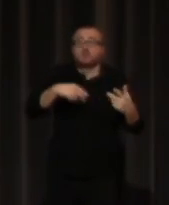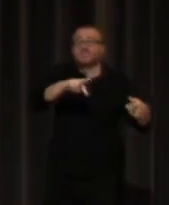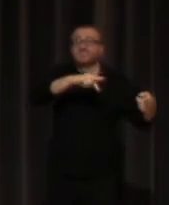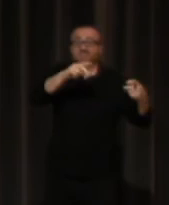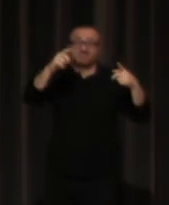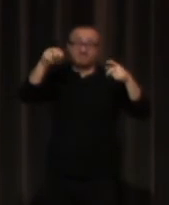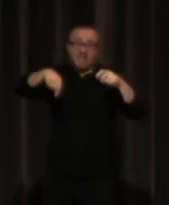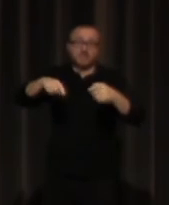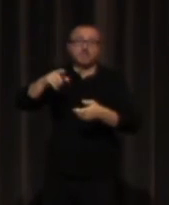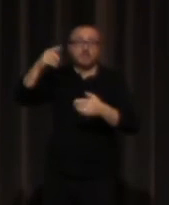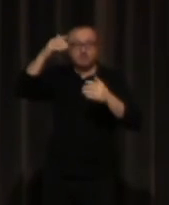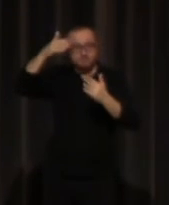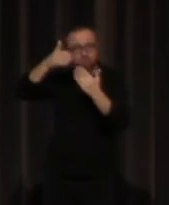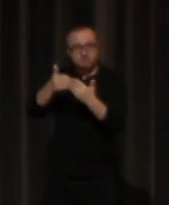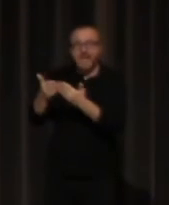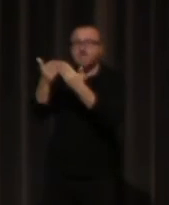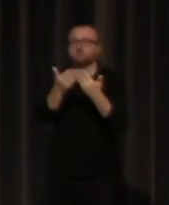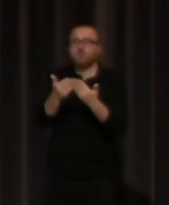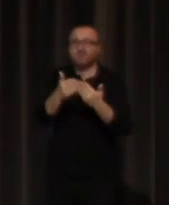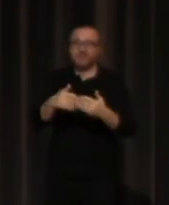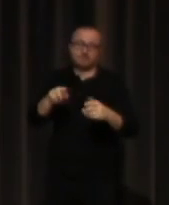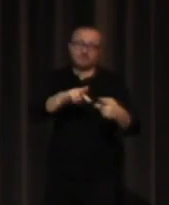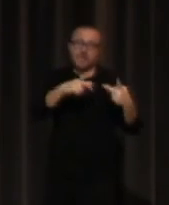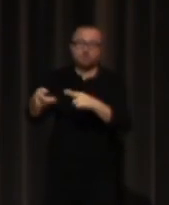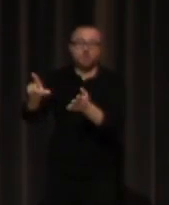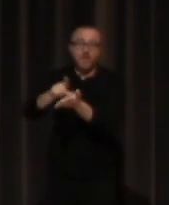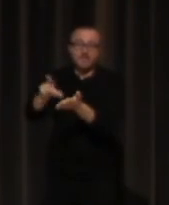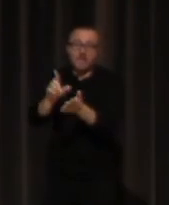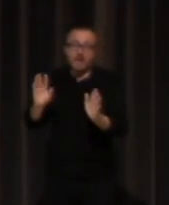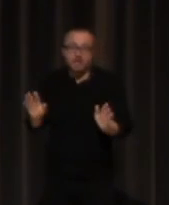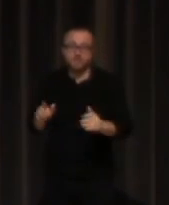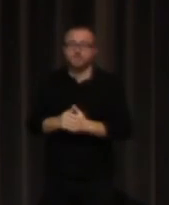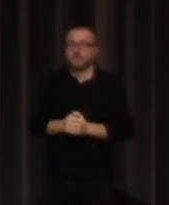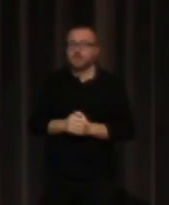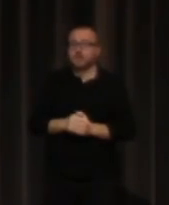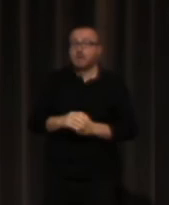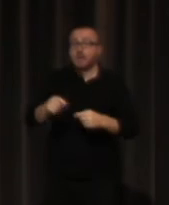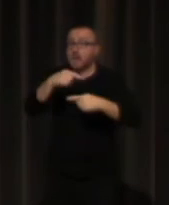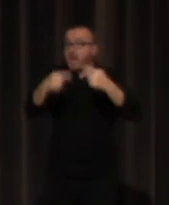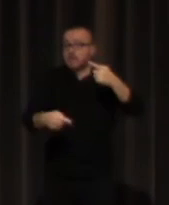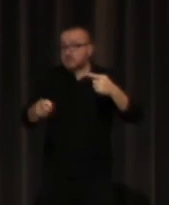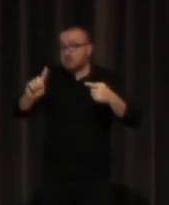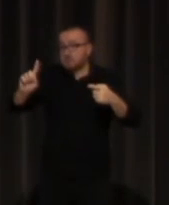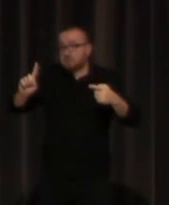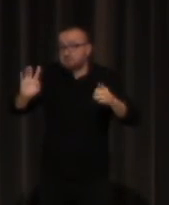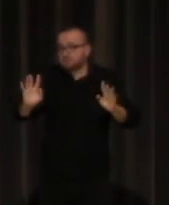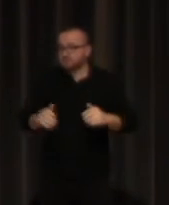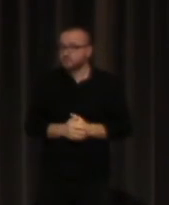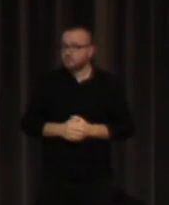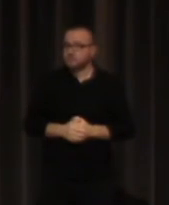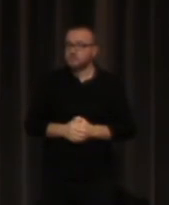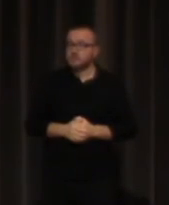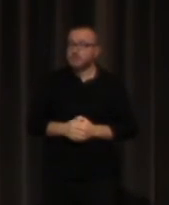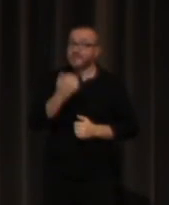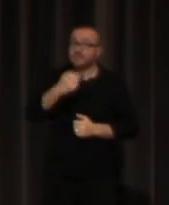literària, preguntem-nos llavors què fa el traductor en aquest món tan complicat, on